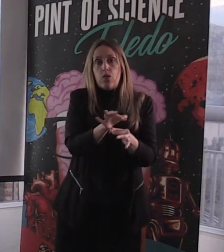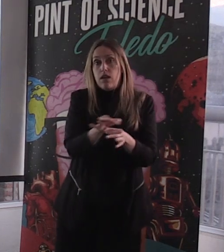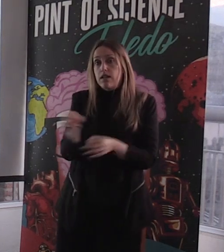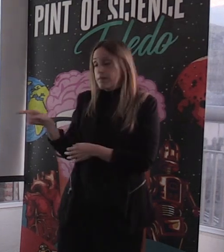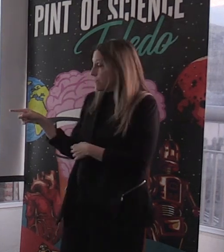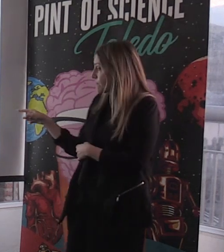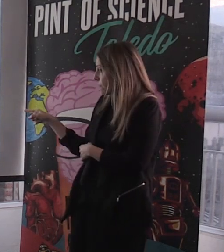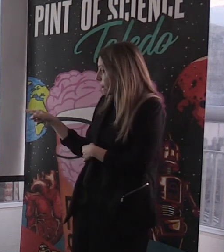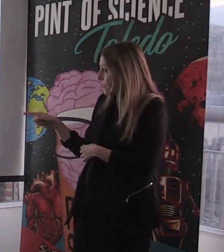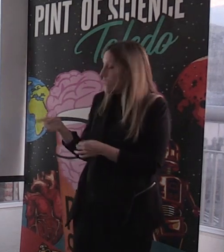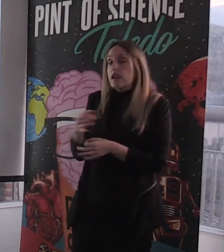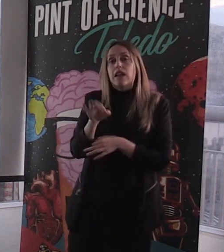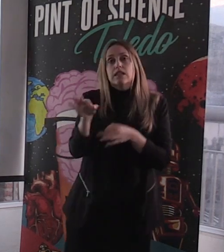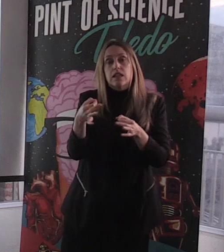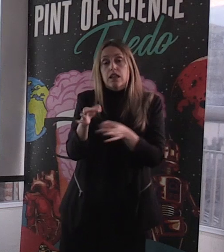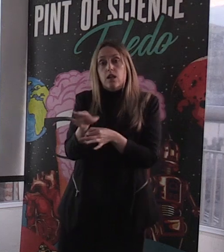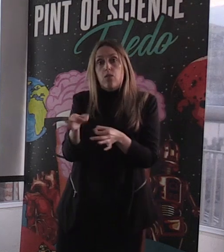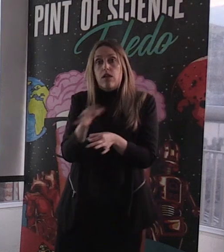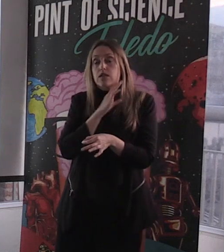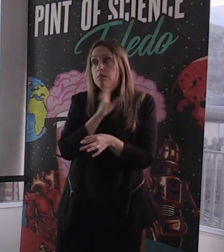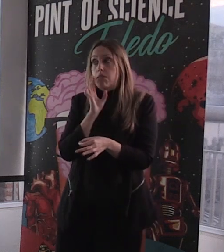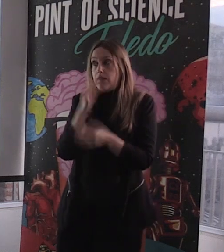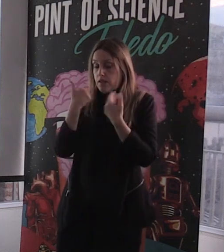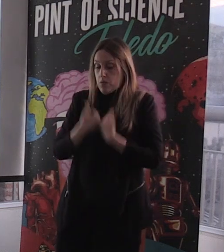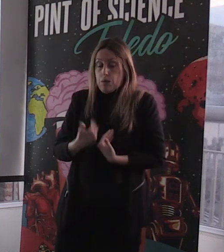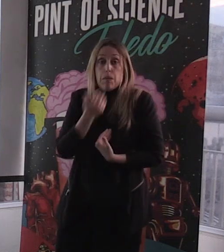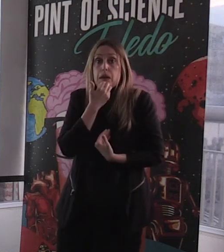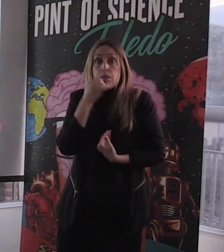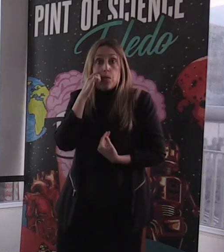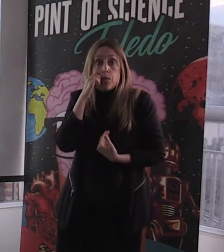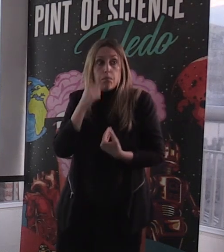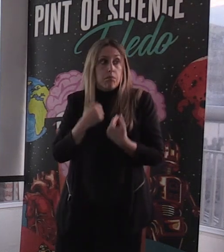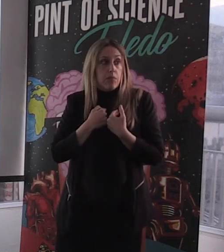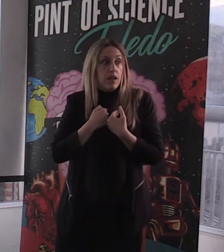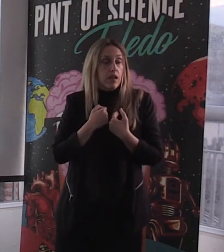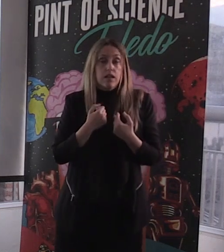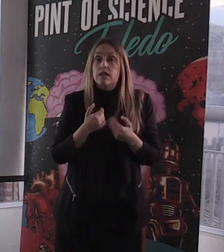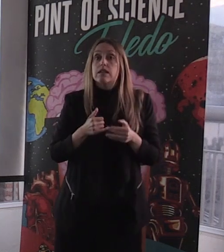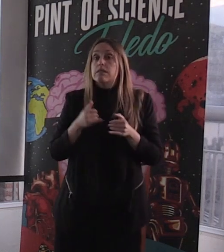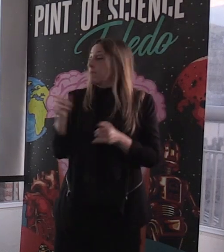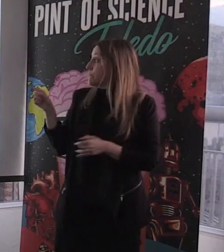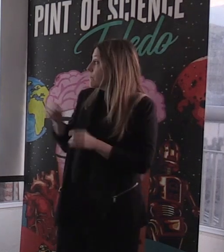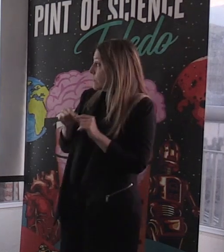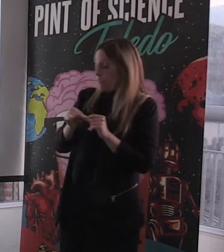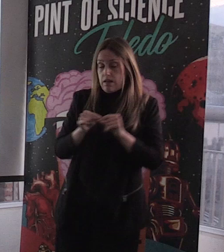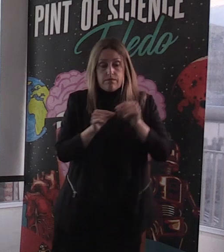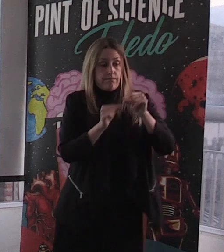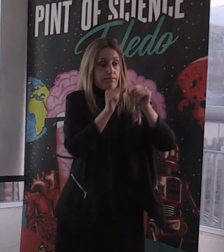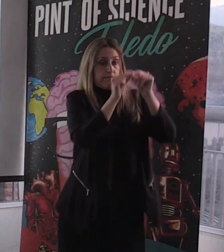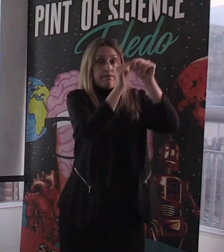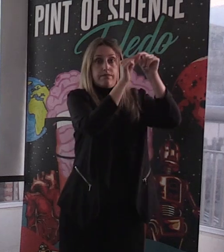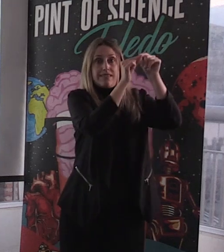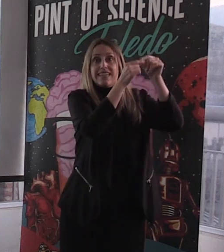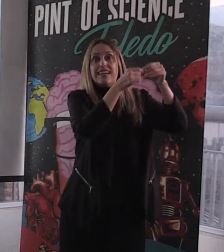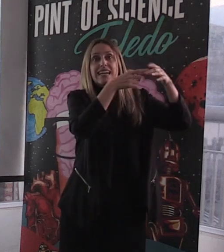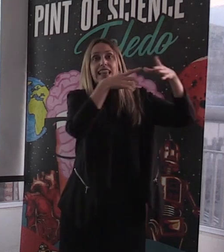células madre del cuerpo, por ejemplo de la piel, llegan aquí y no crecen más, sino que